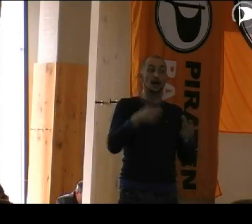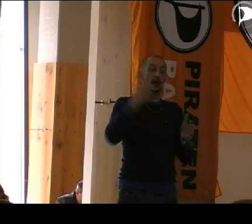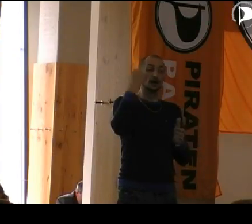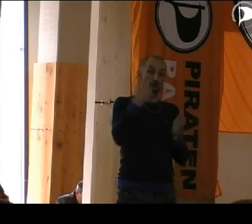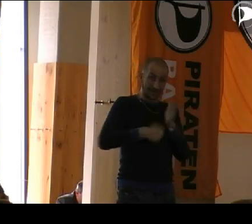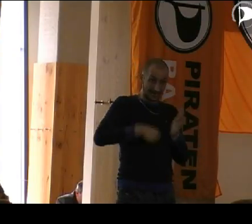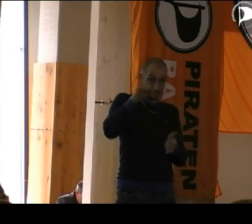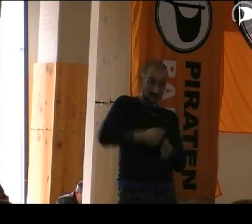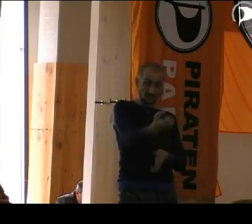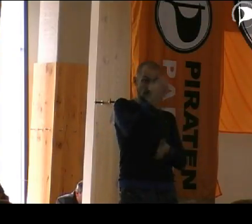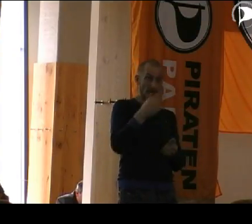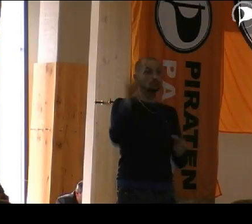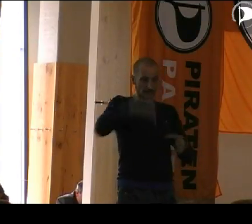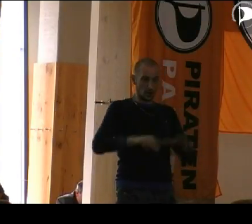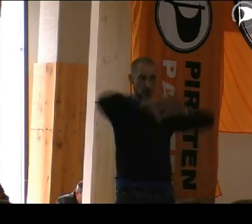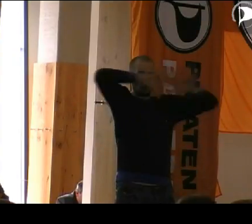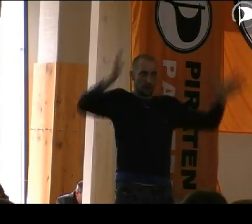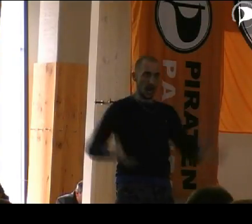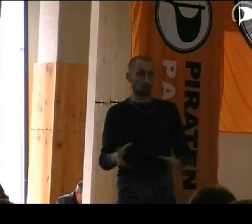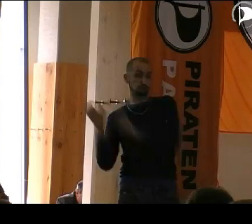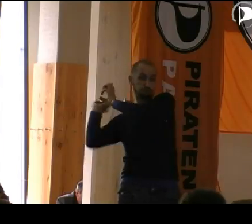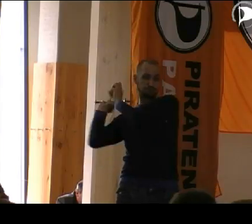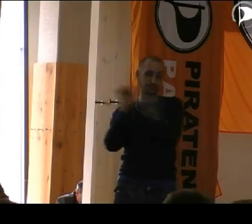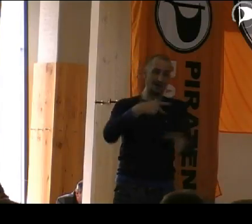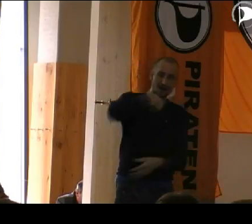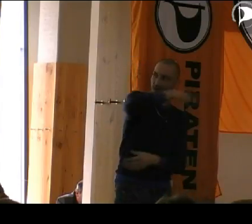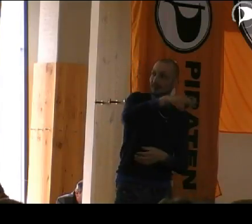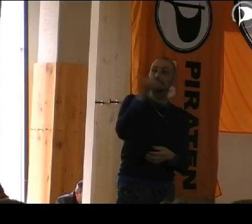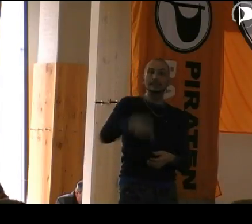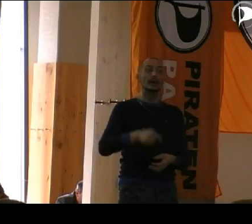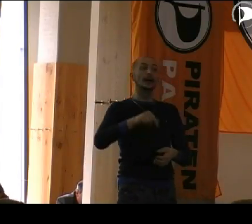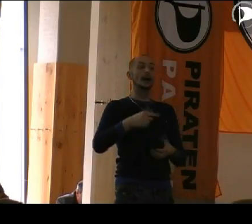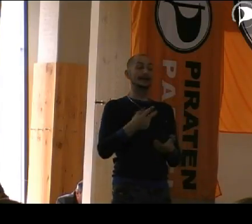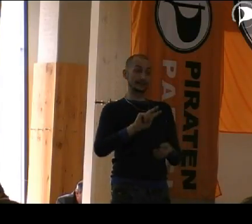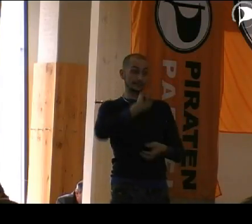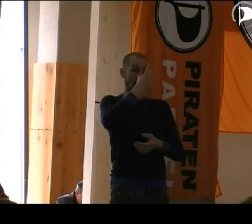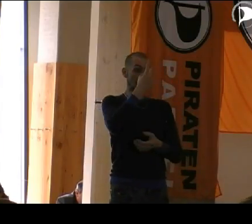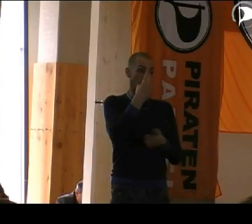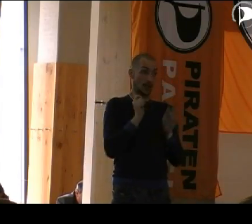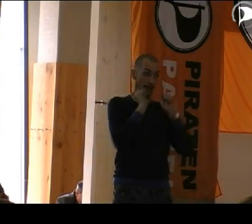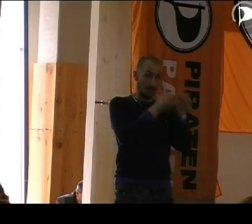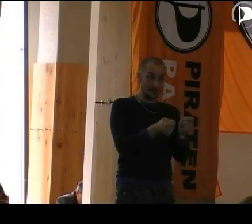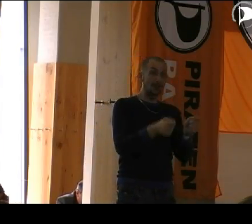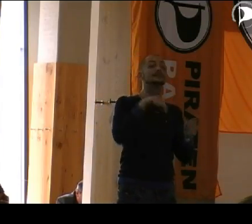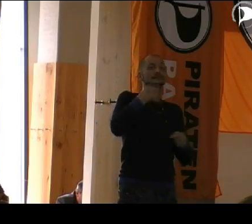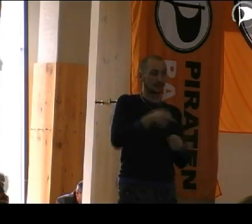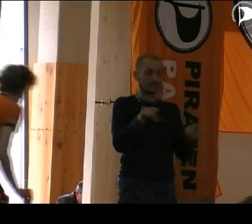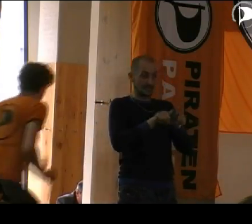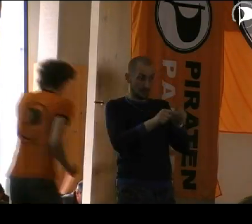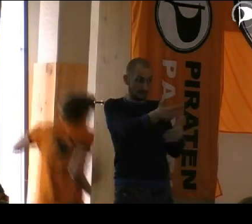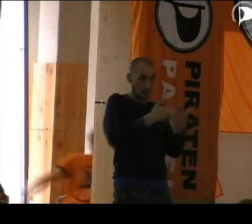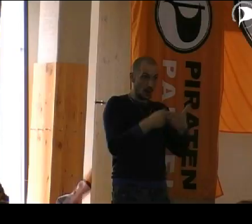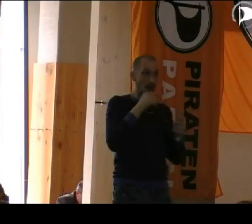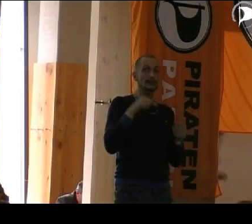damit habe er den eintrag erst mal gesprochen jetzt kommt der zweite anzug und danach stimmt dann kommt man auch mit